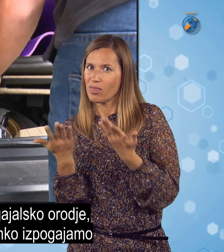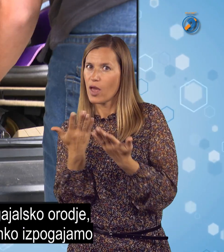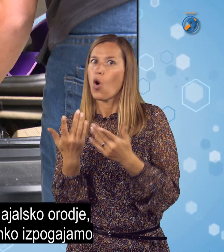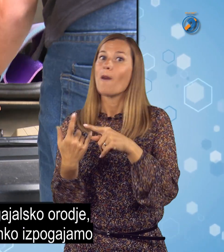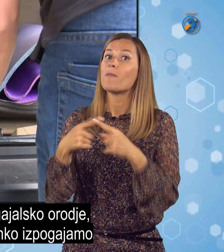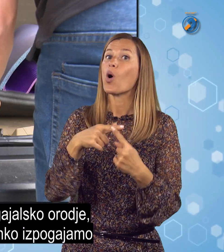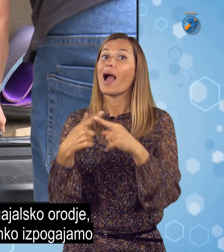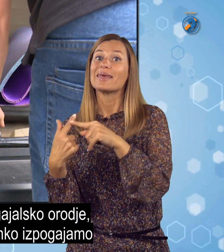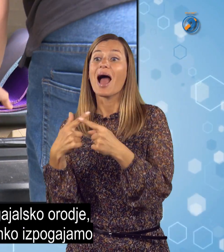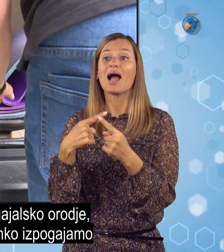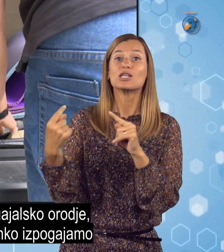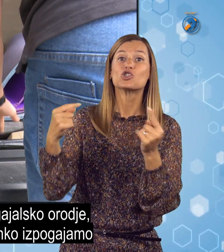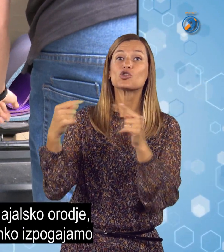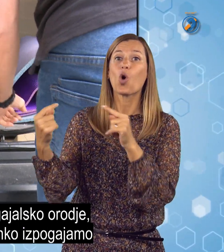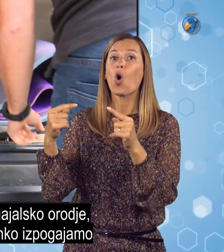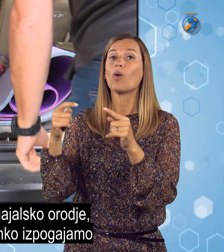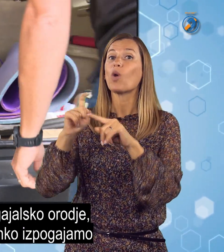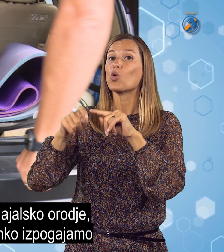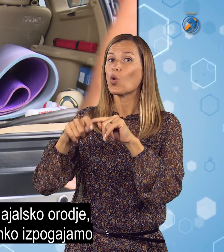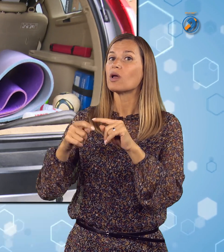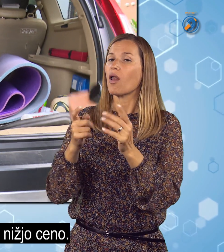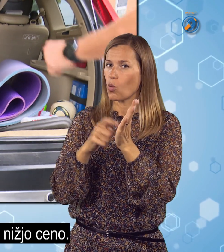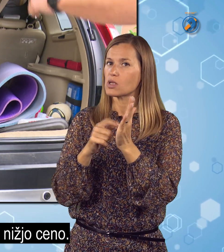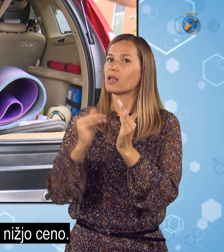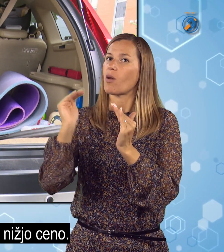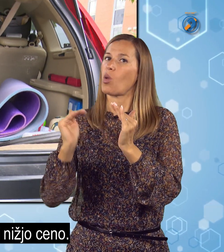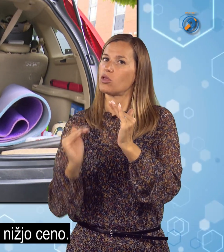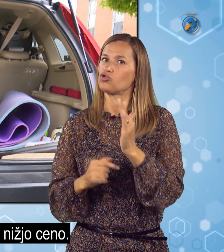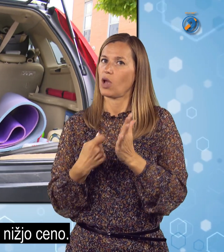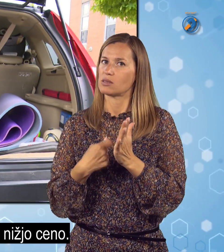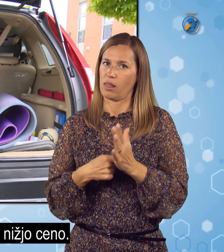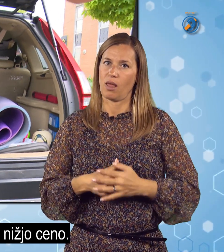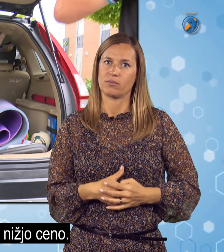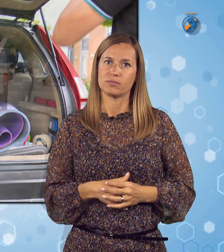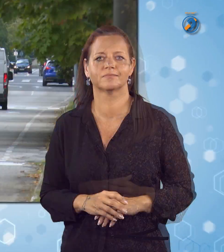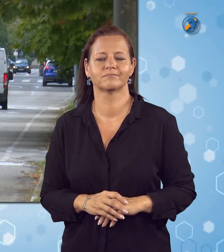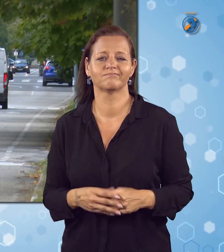neko pogajalsko orodje, z katerim si lahko izpogajamo potem tudi nižjo ceno.